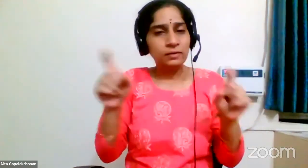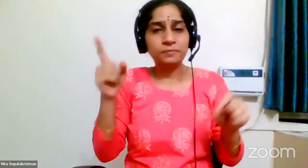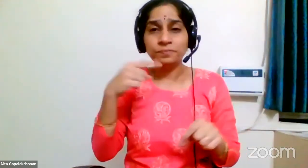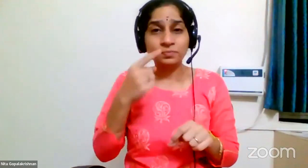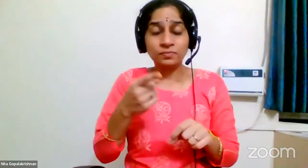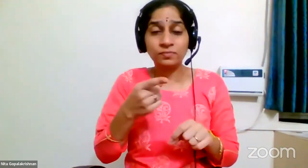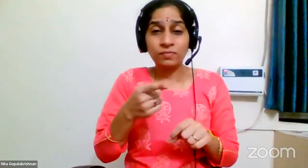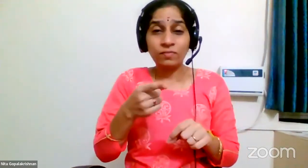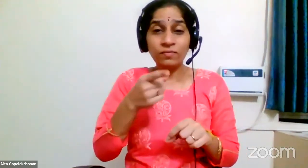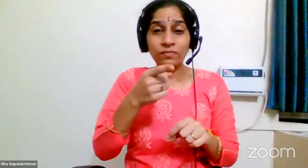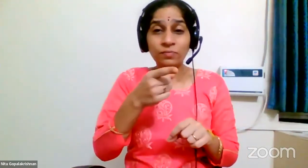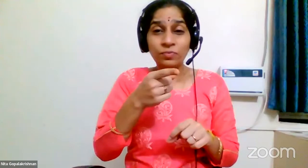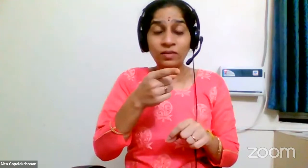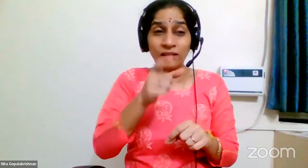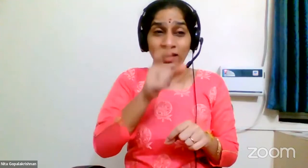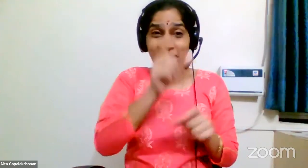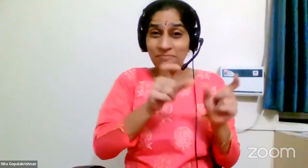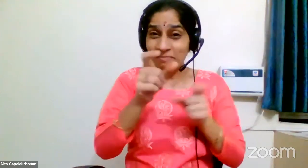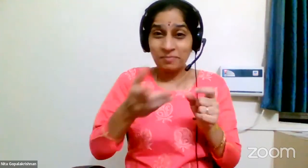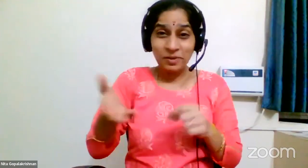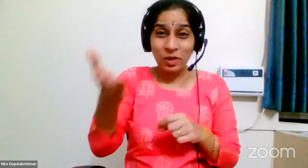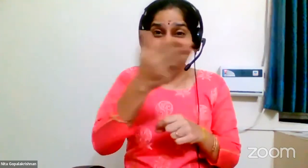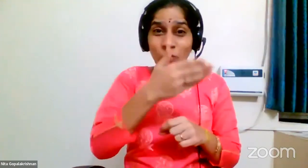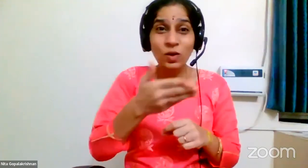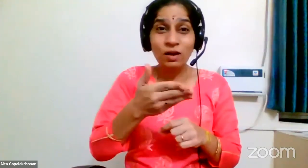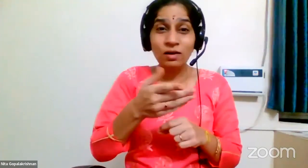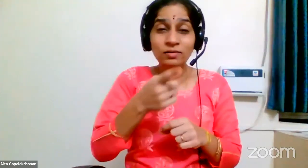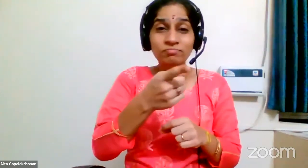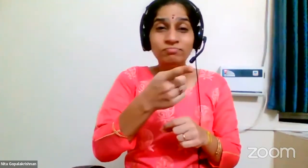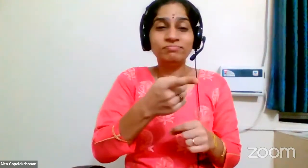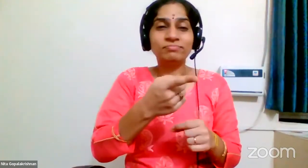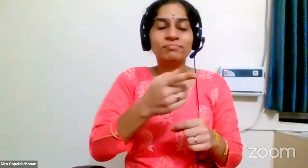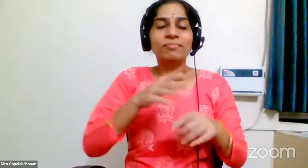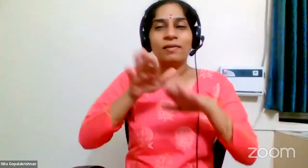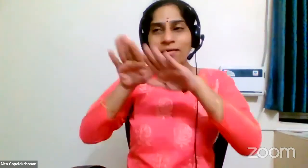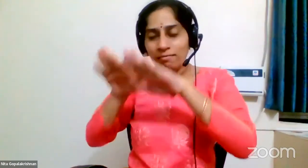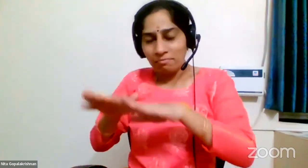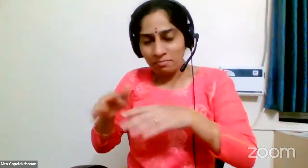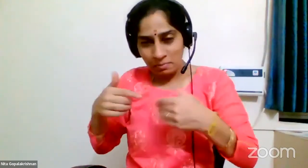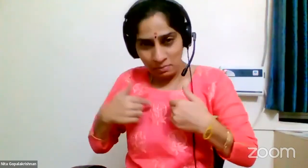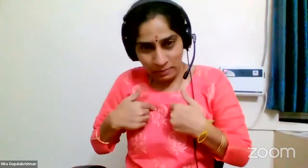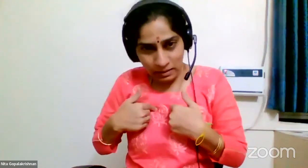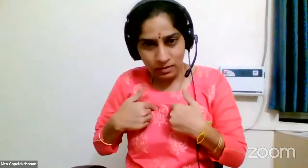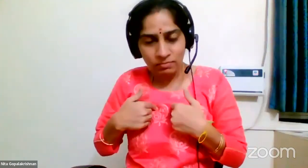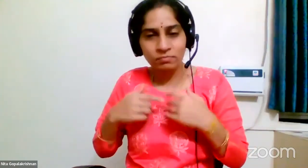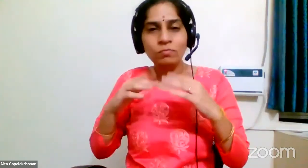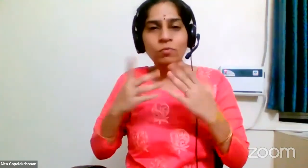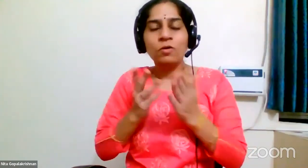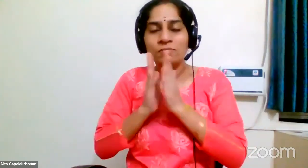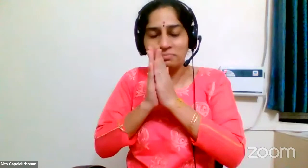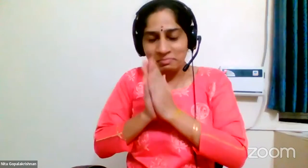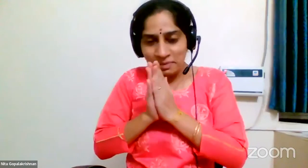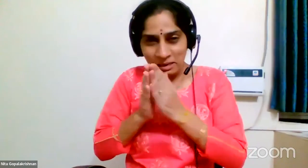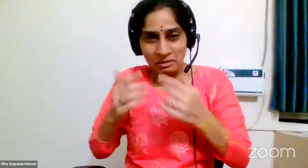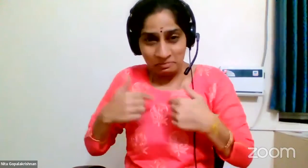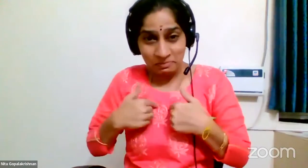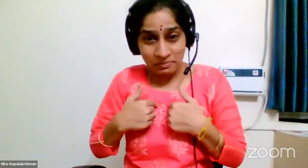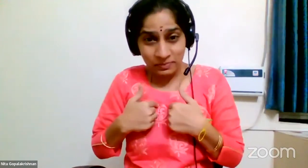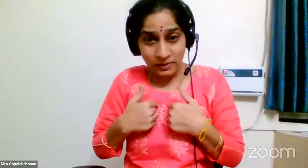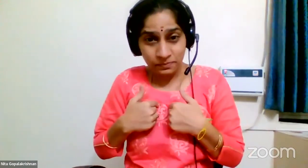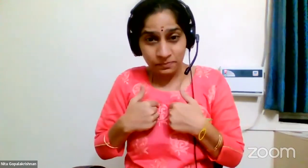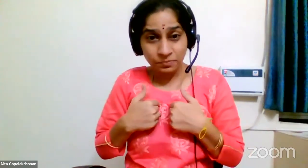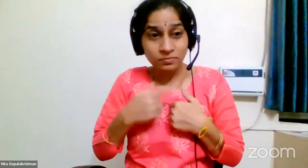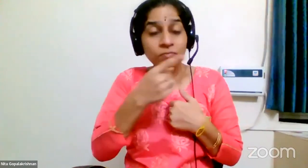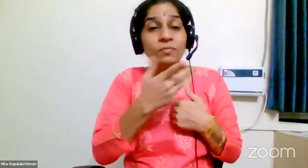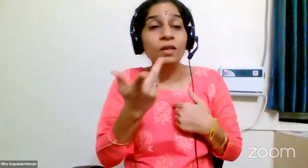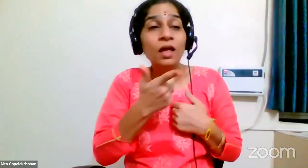स्मरण करता है, जिस भाव से मेरी शरण ग्रहण करता है, उसी अनुपात में, है ना, उसी मात्रा में